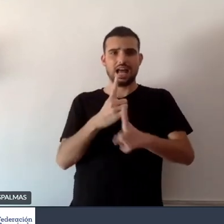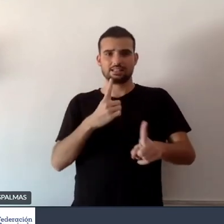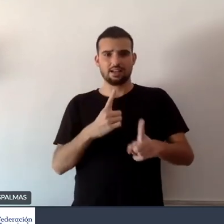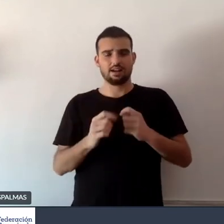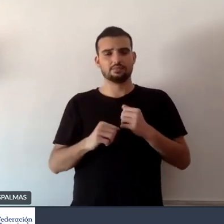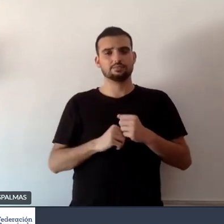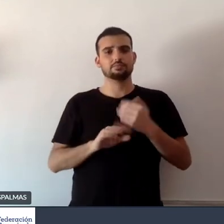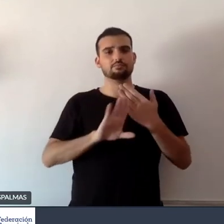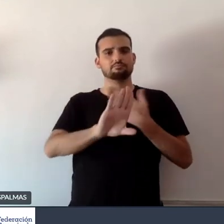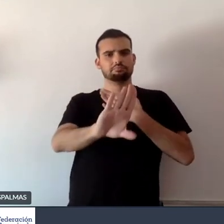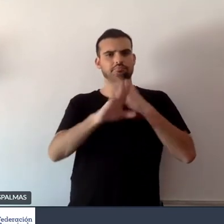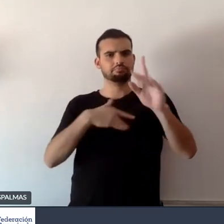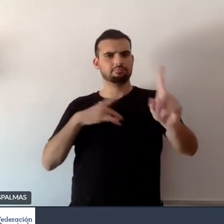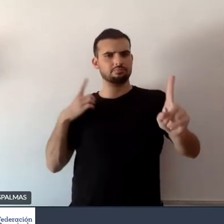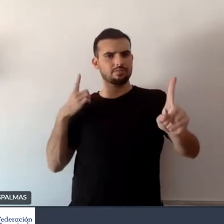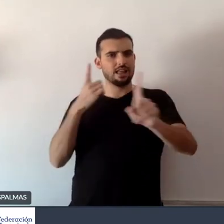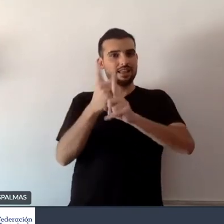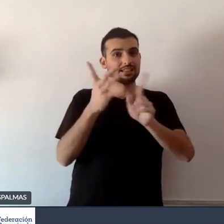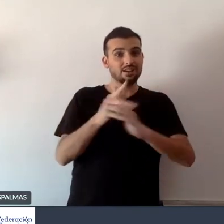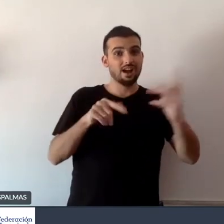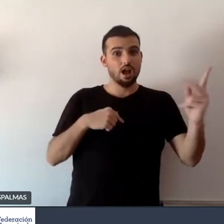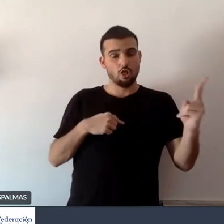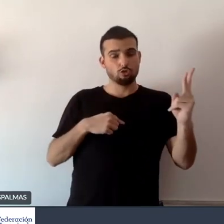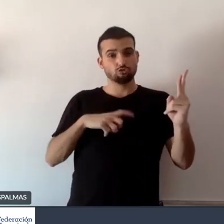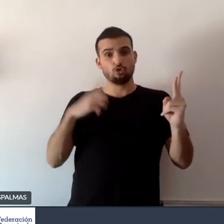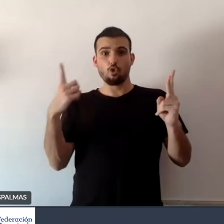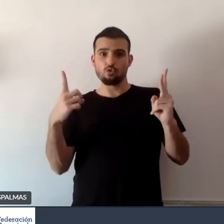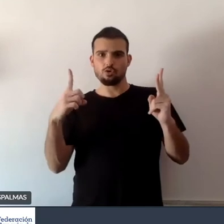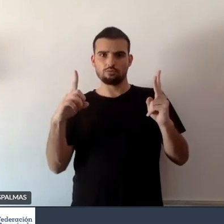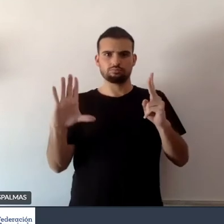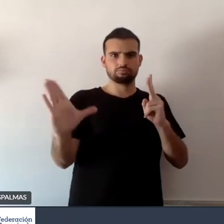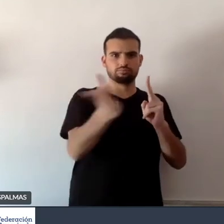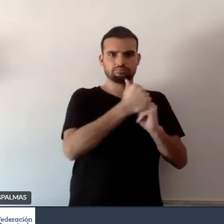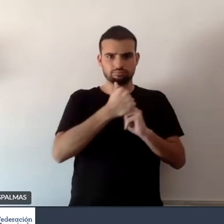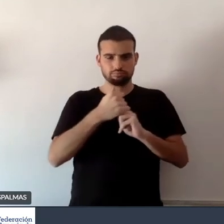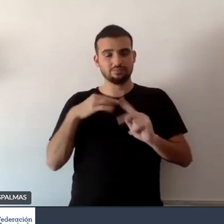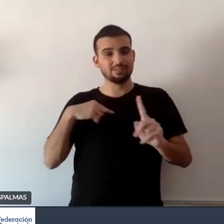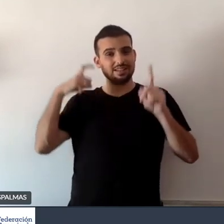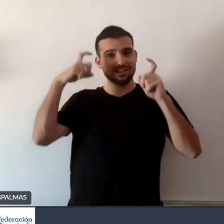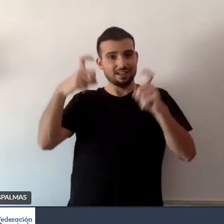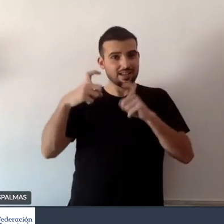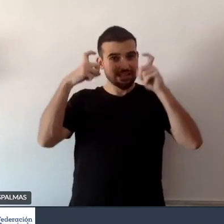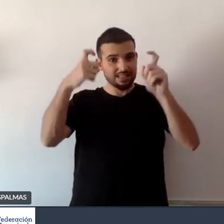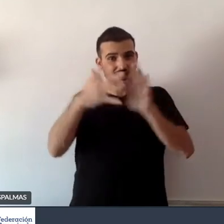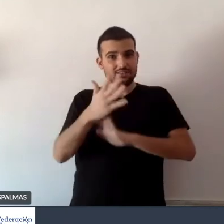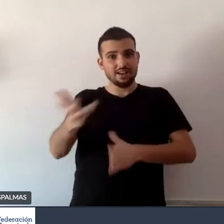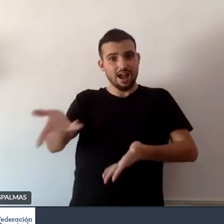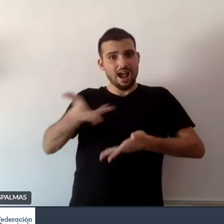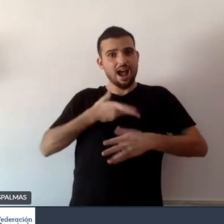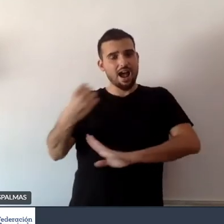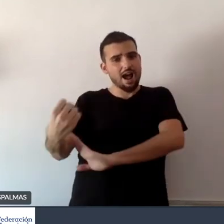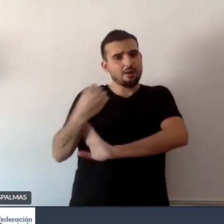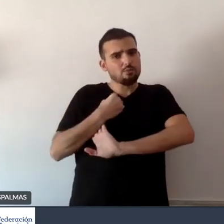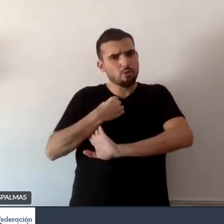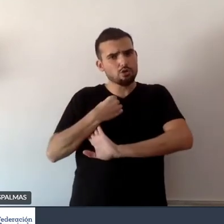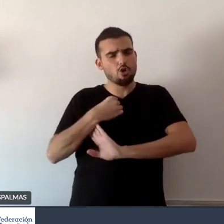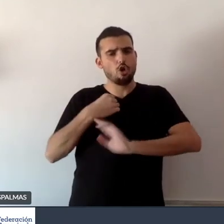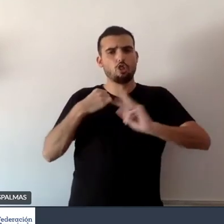El jugador se tiene que ocupar de estos dos. En el momento en que va a poste bajo y viene la ayuda por línea de fondo al 2 contra 1,